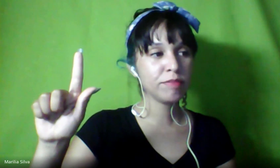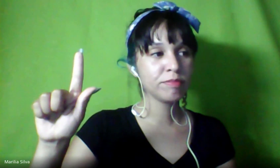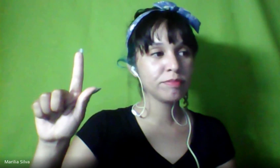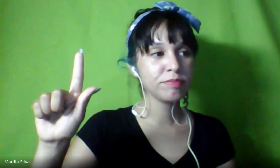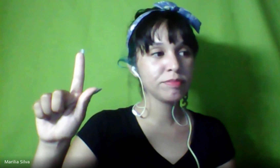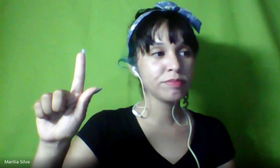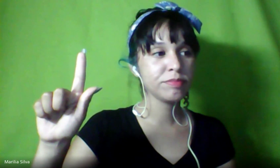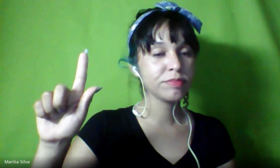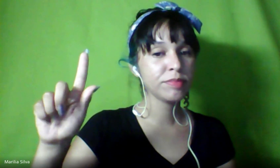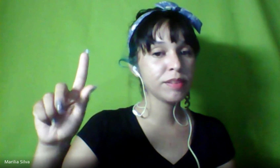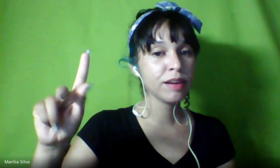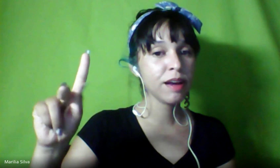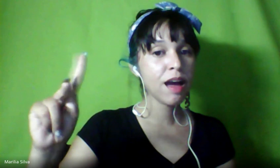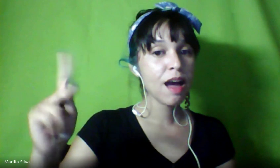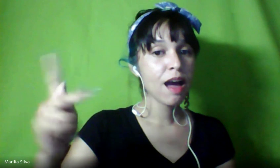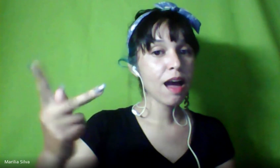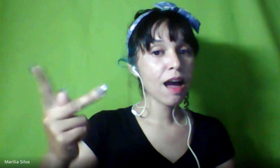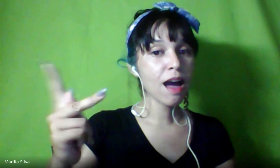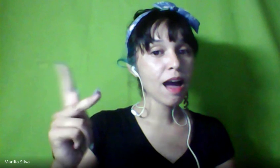G,